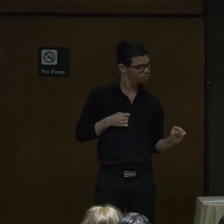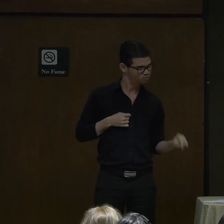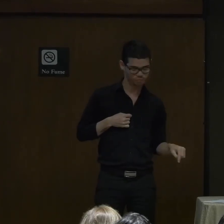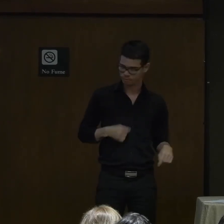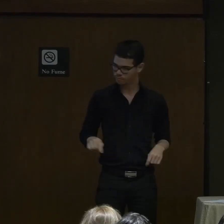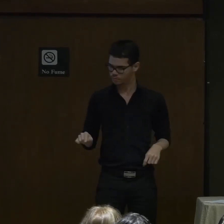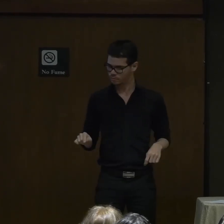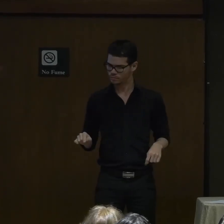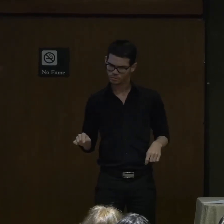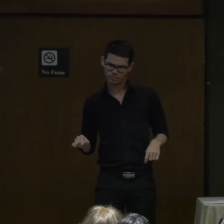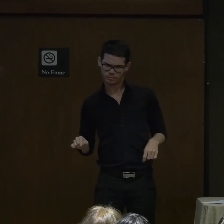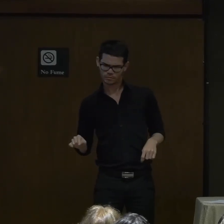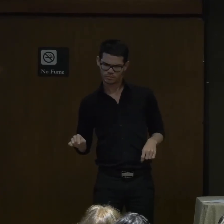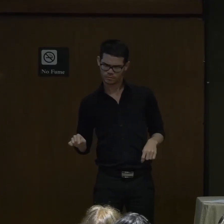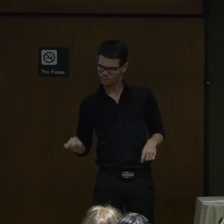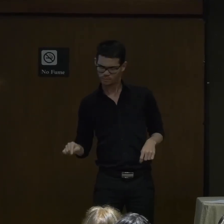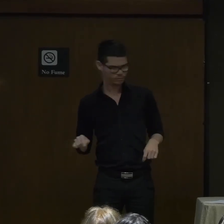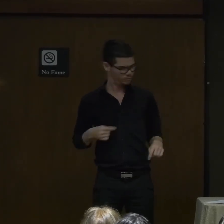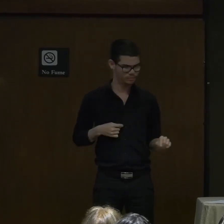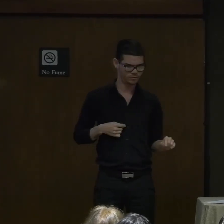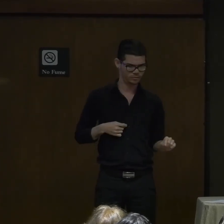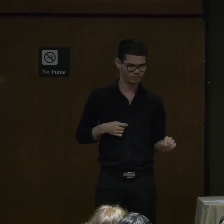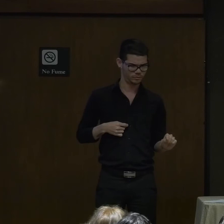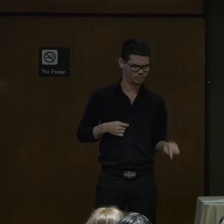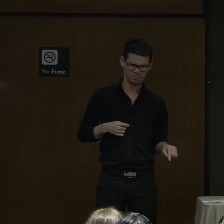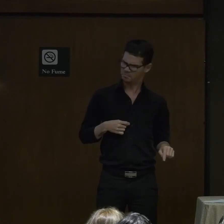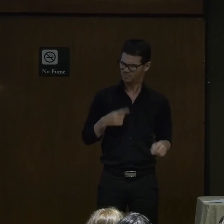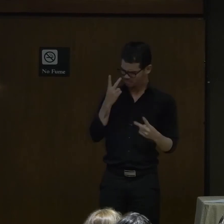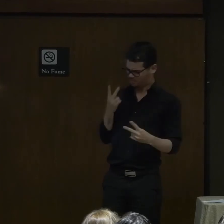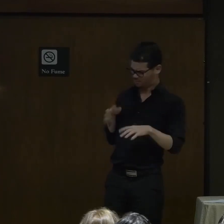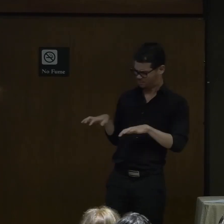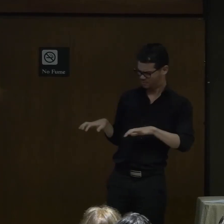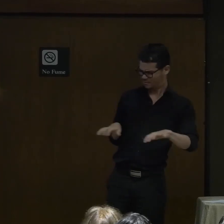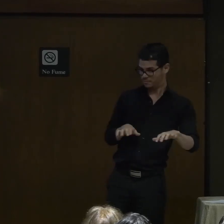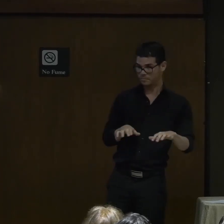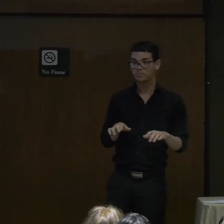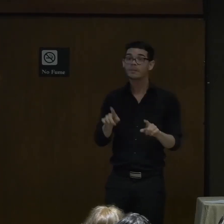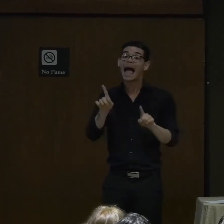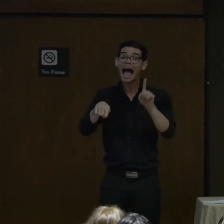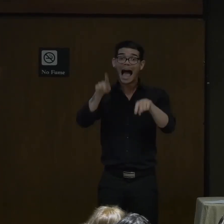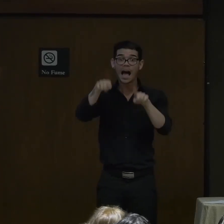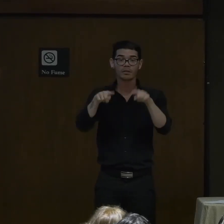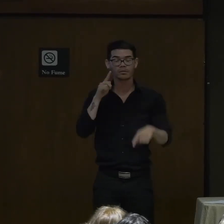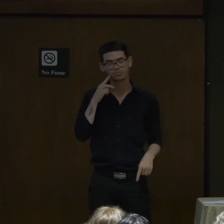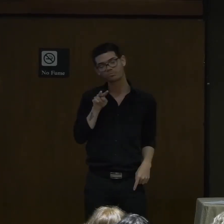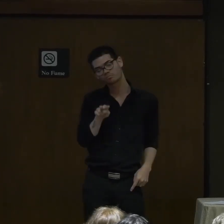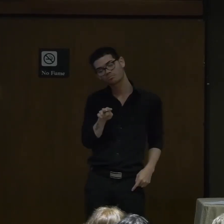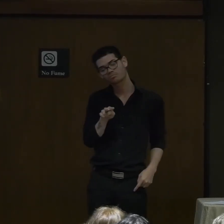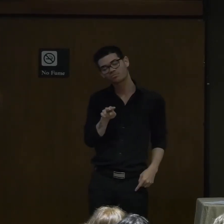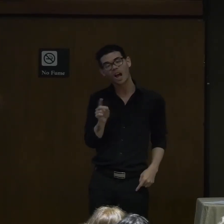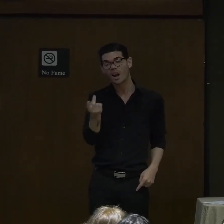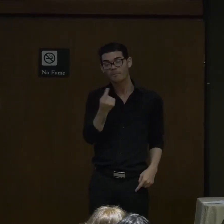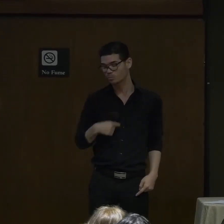a unos pares de palabras y a otras. Es decir, para algunos pares de palabras ellos contestaban muy rápidamente y para otros como que